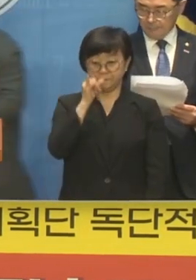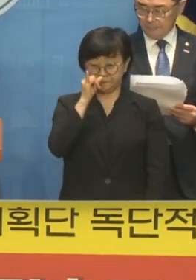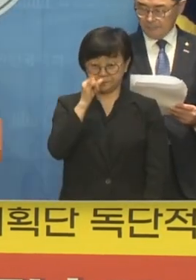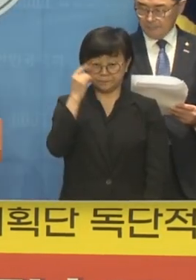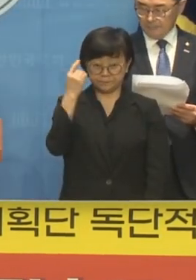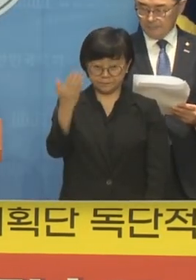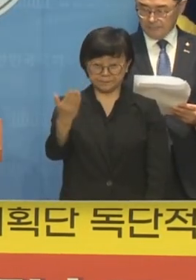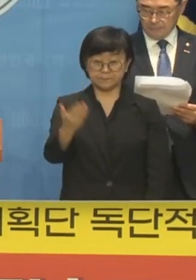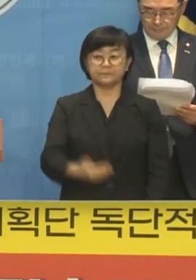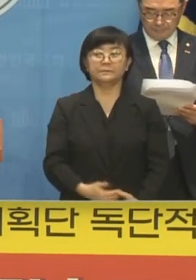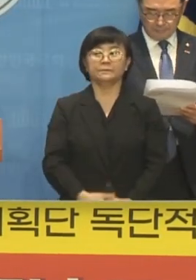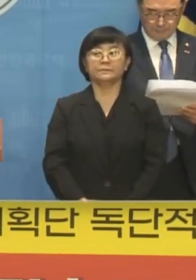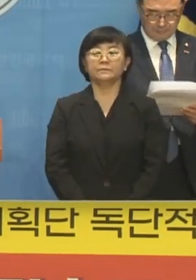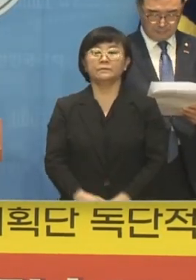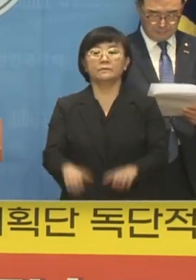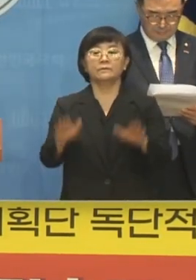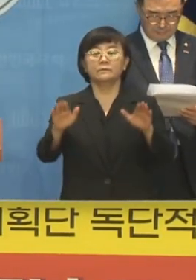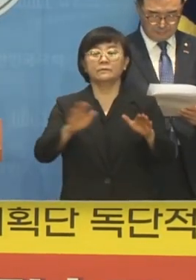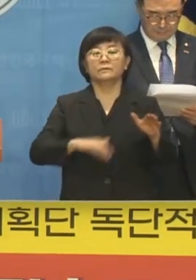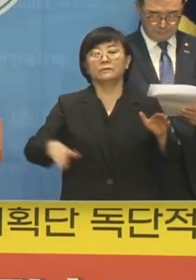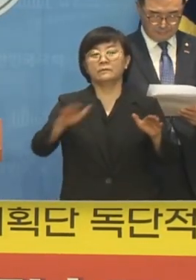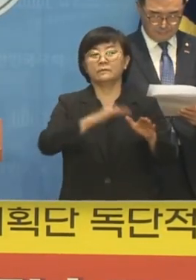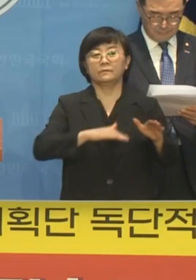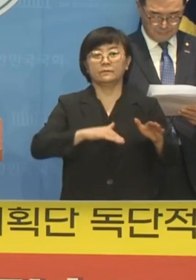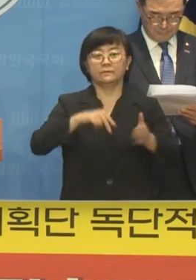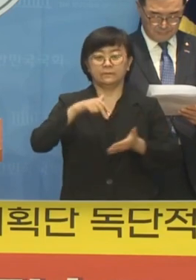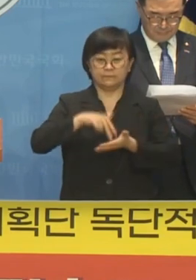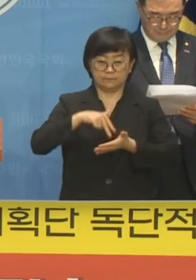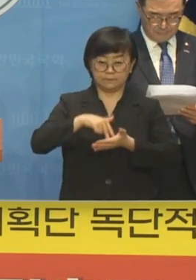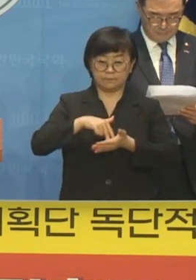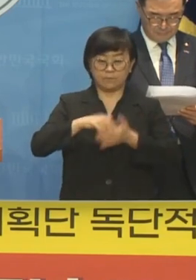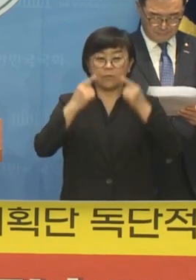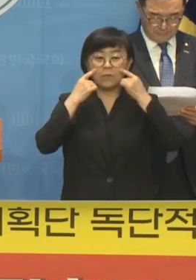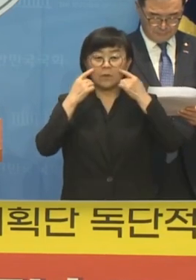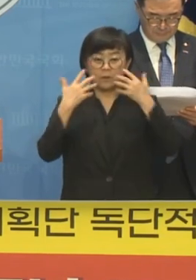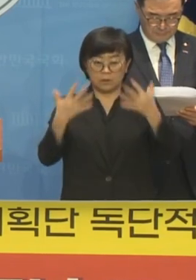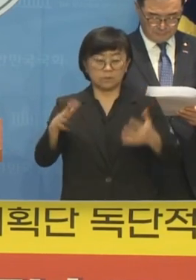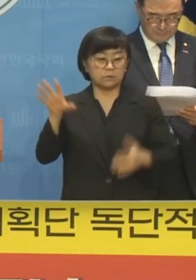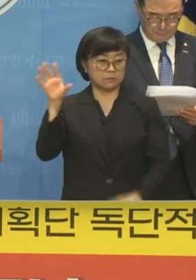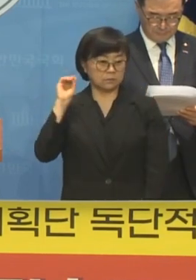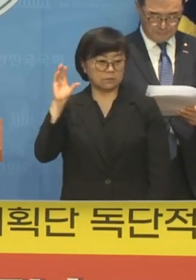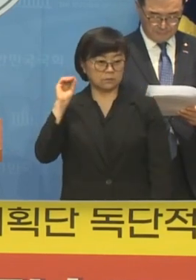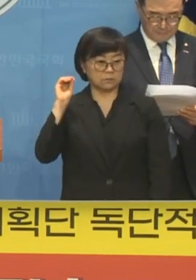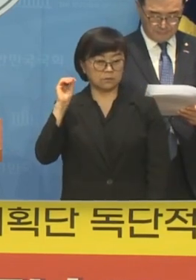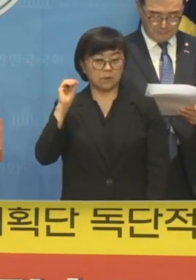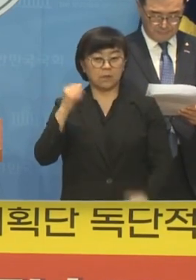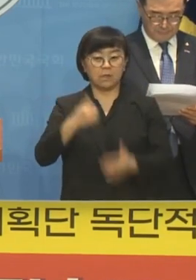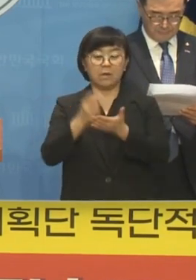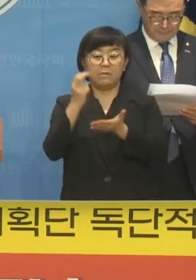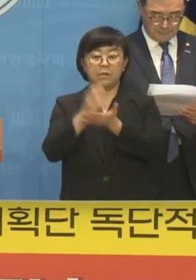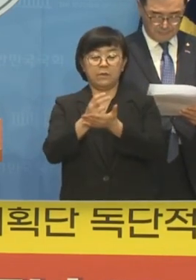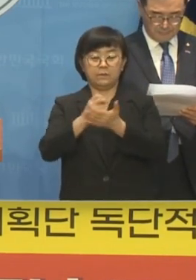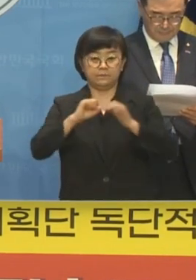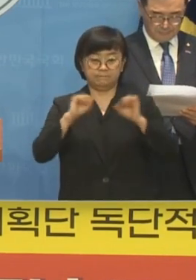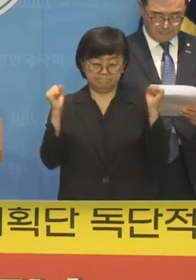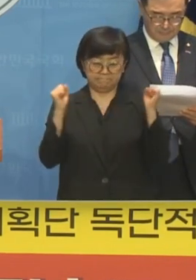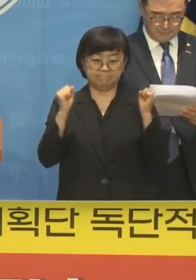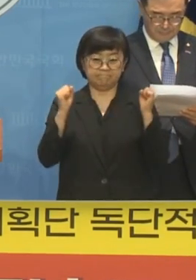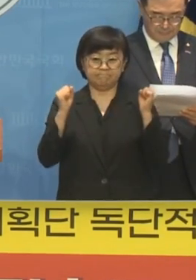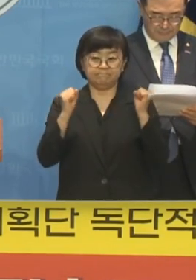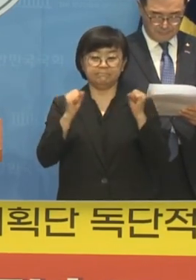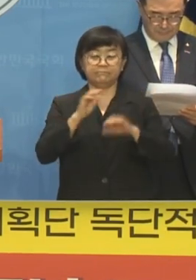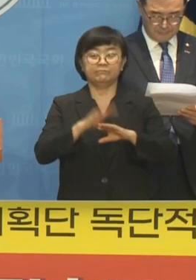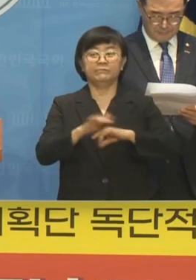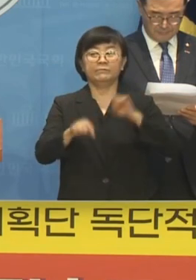계셨는지요? 오늘 우리의 목소리를 정확하게 들으시고 법령을 지켜